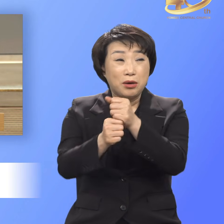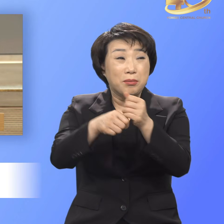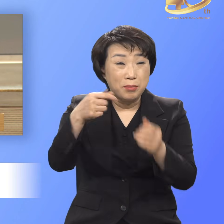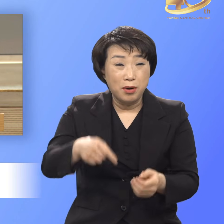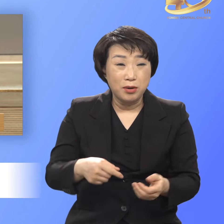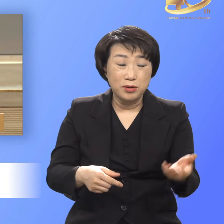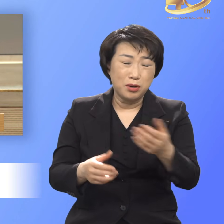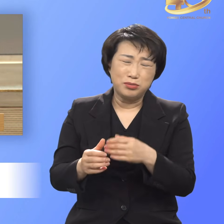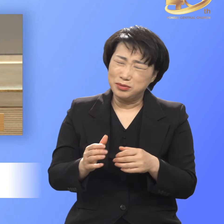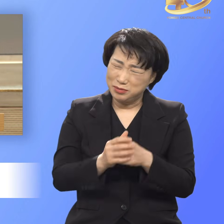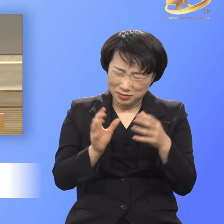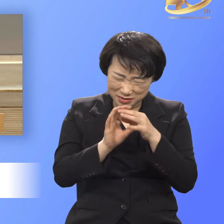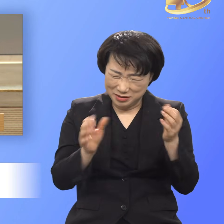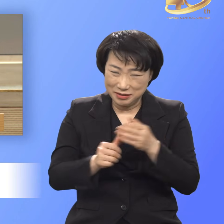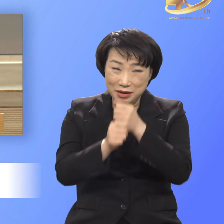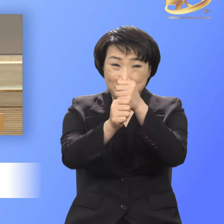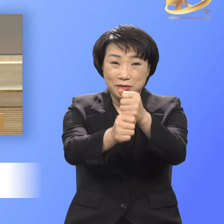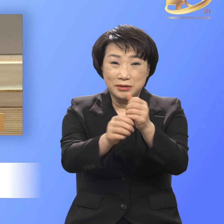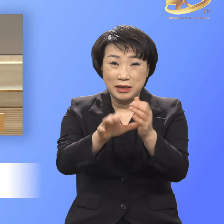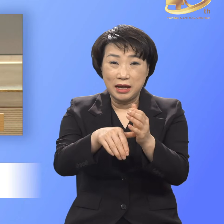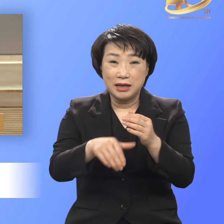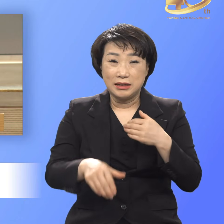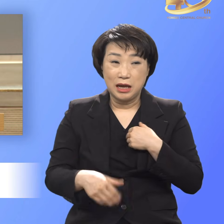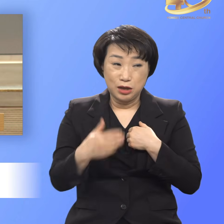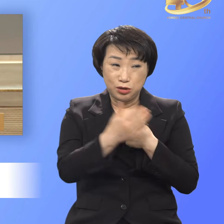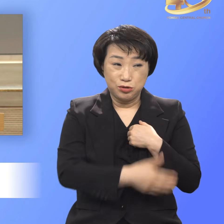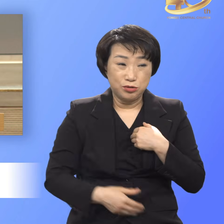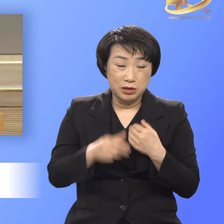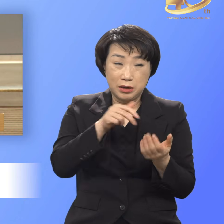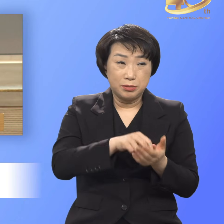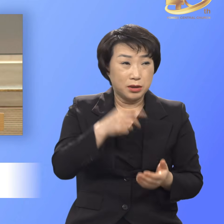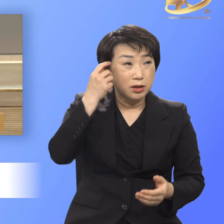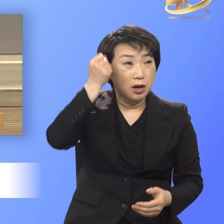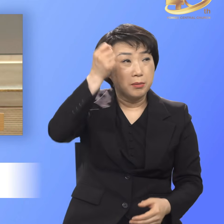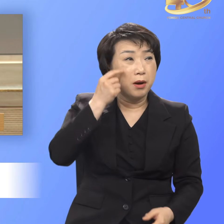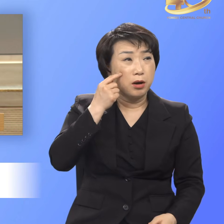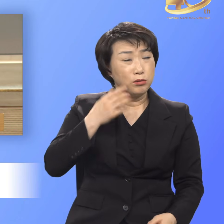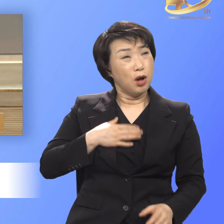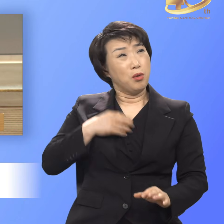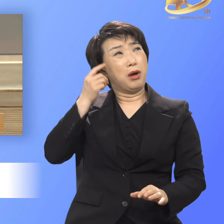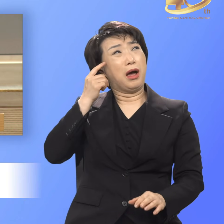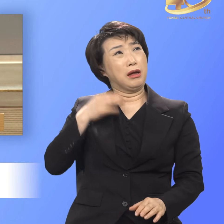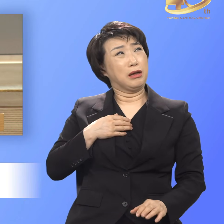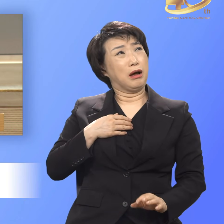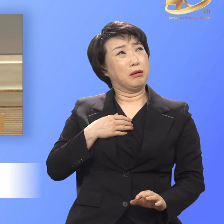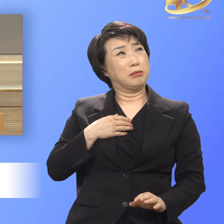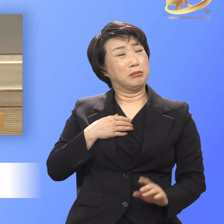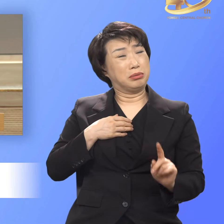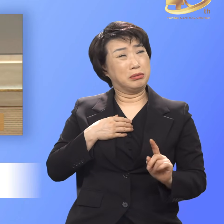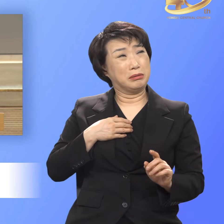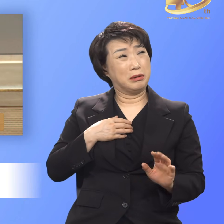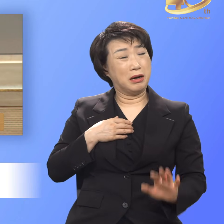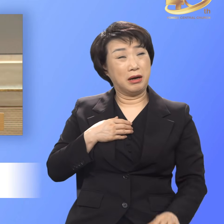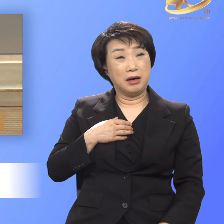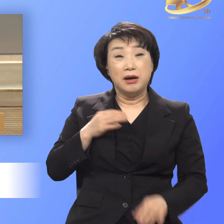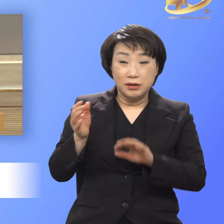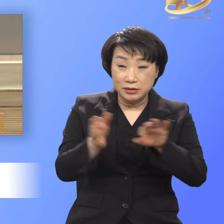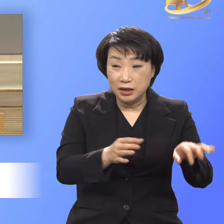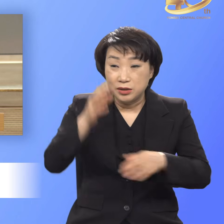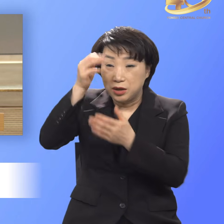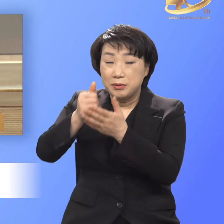넘겨지는지 넘겨질 때 내가 육으로 생각하면 내가 왜 이래야 돼? 그냥 성령이